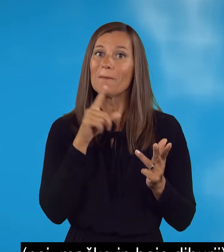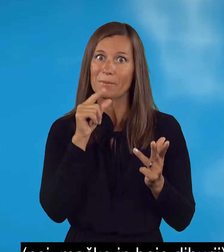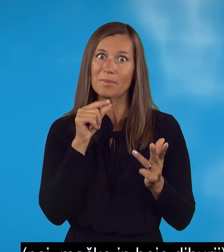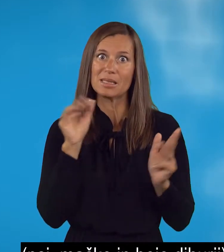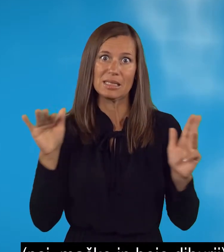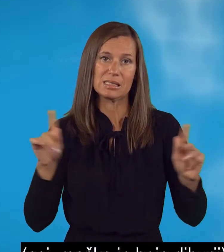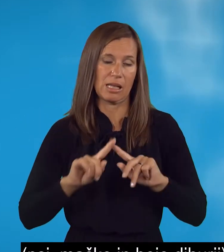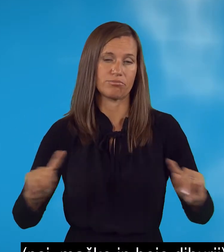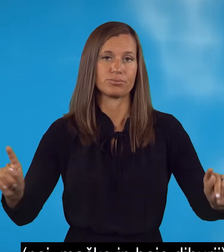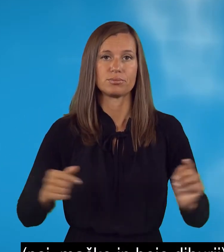ptice.